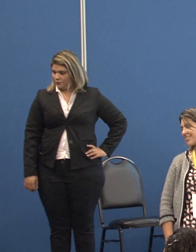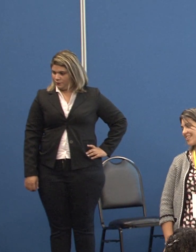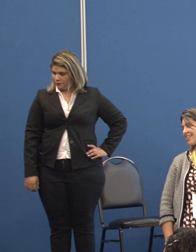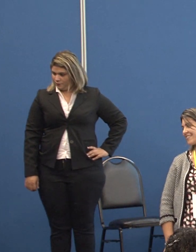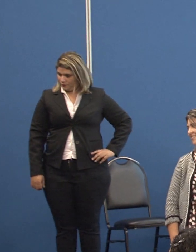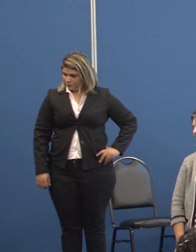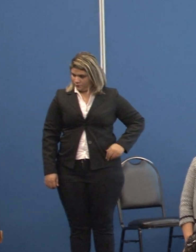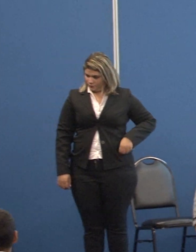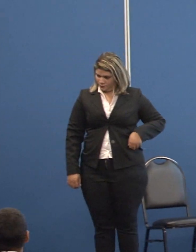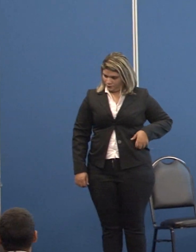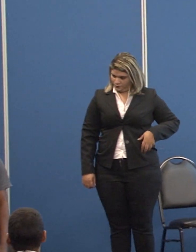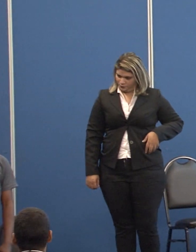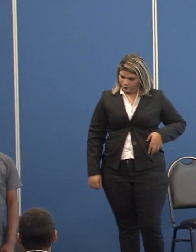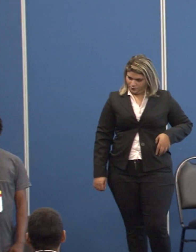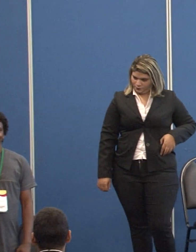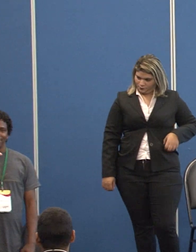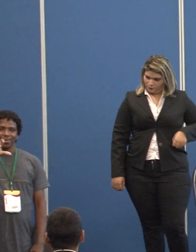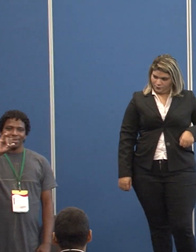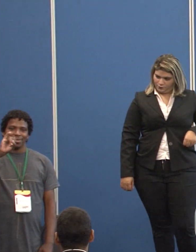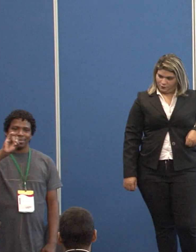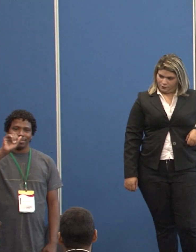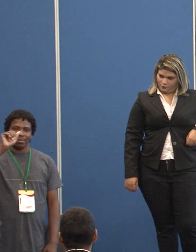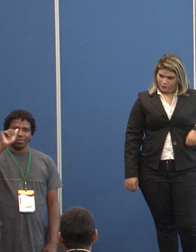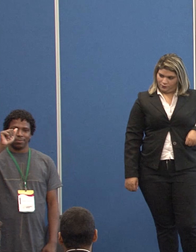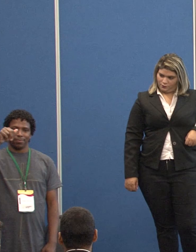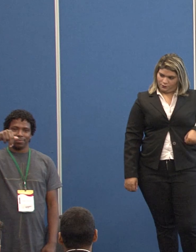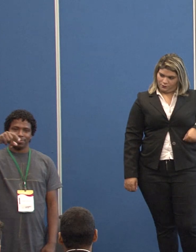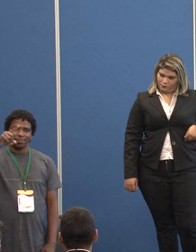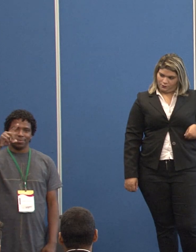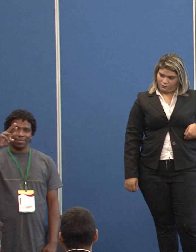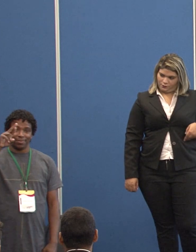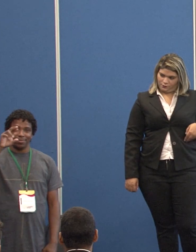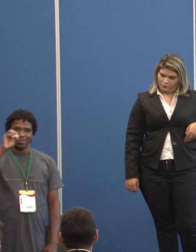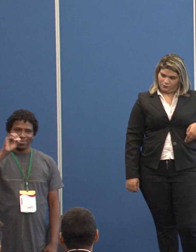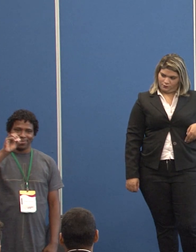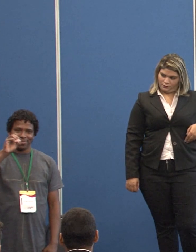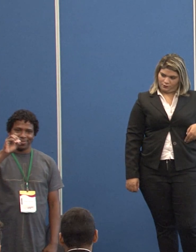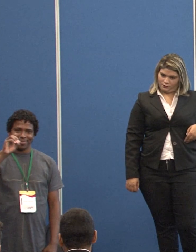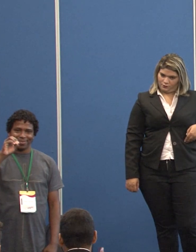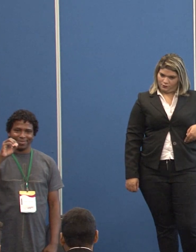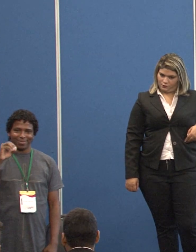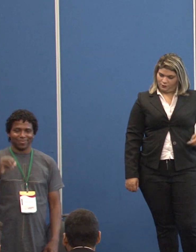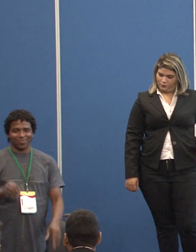Bom dia a todos. Eu me chamo